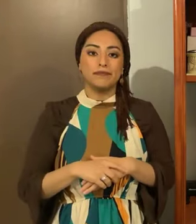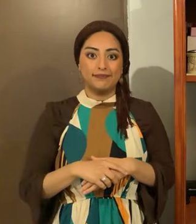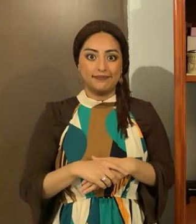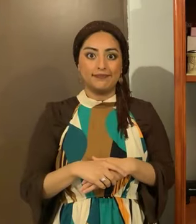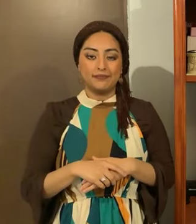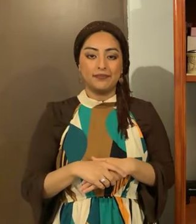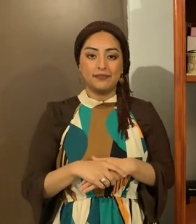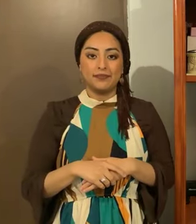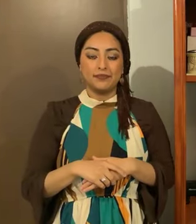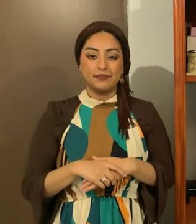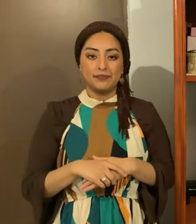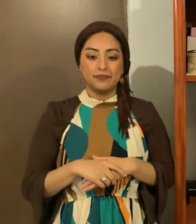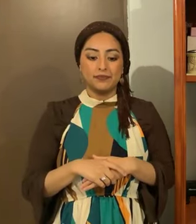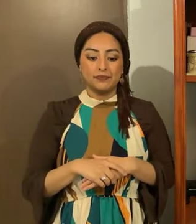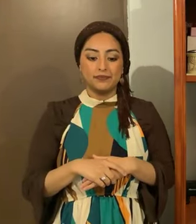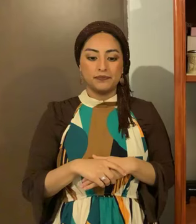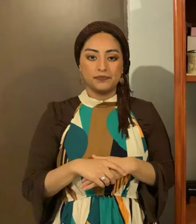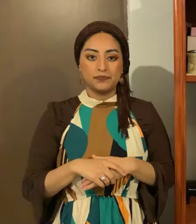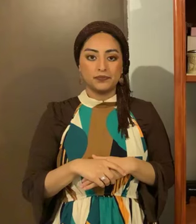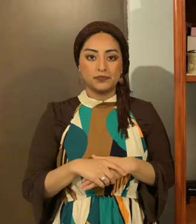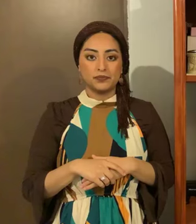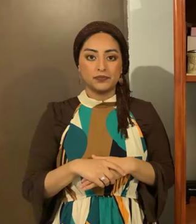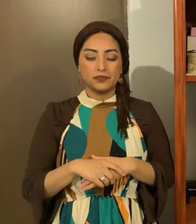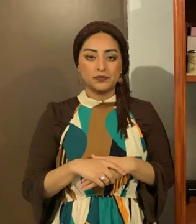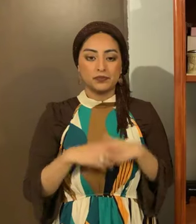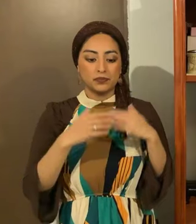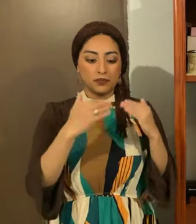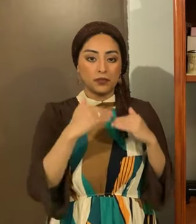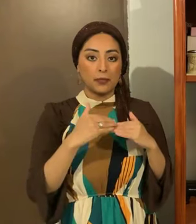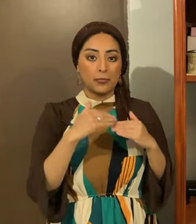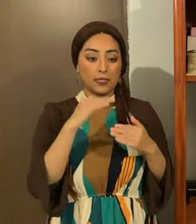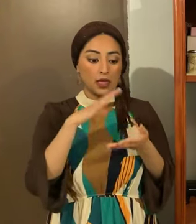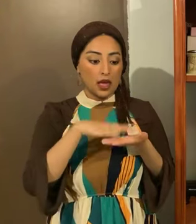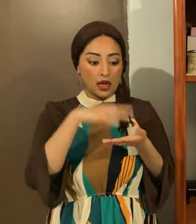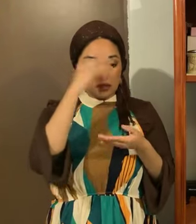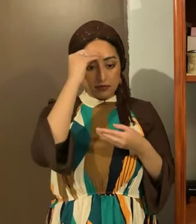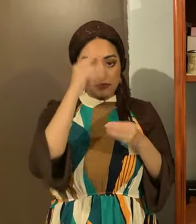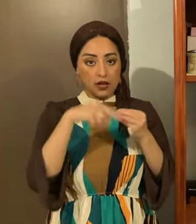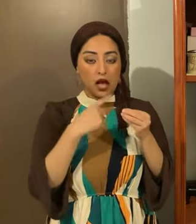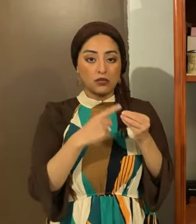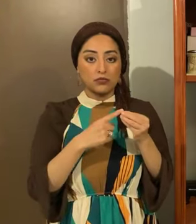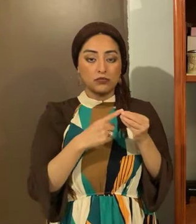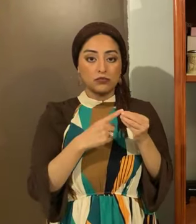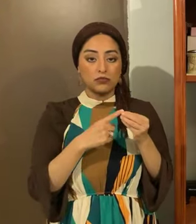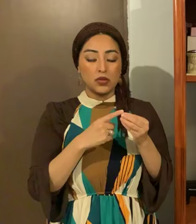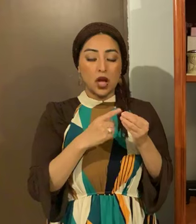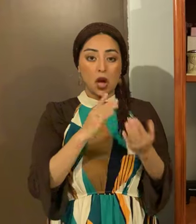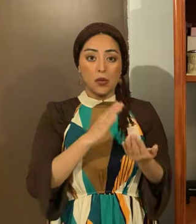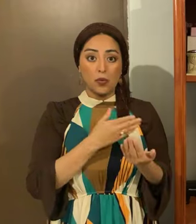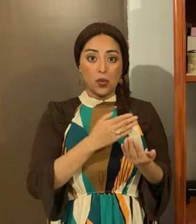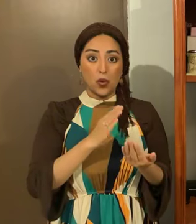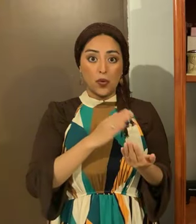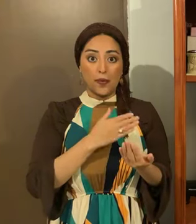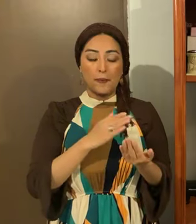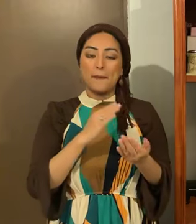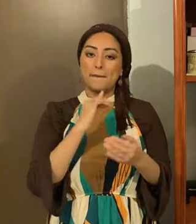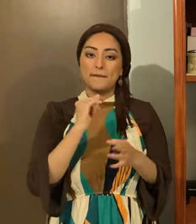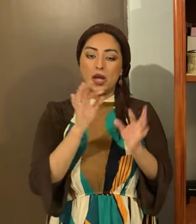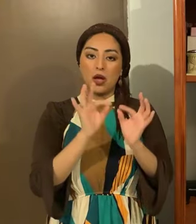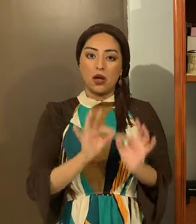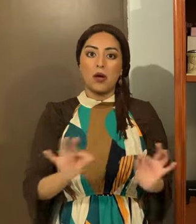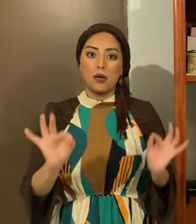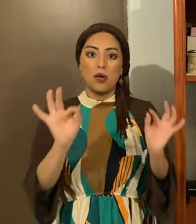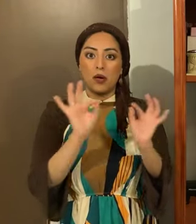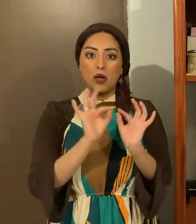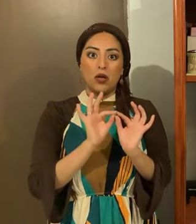Pero por eso lo hace cada día mejor. Apreciación musical básica. Todas estas materias son importantes porque si no,